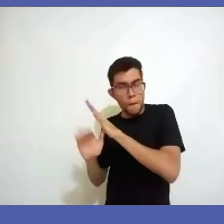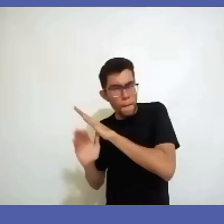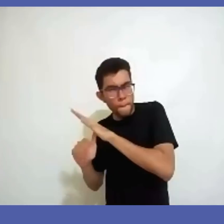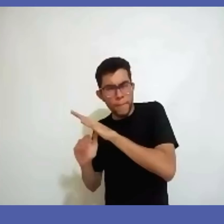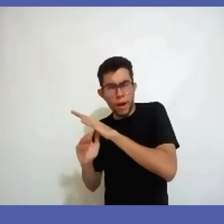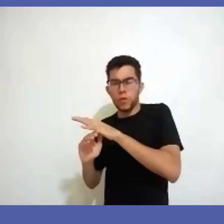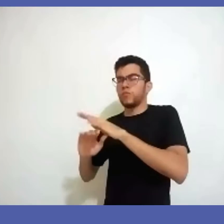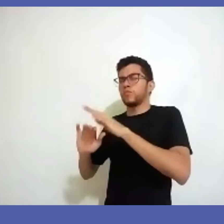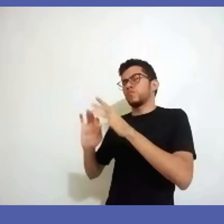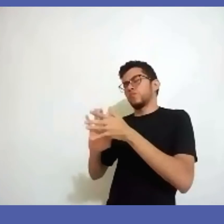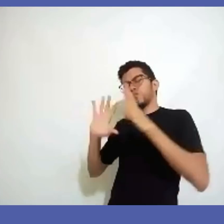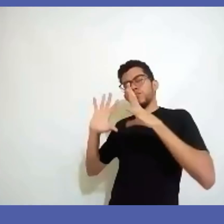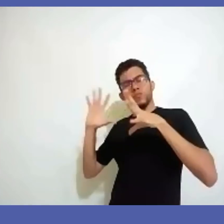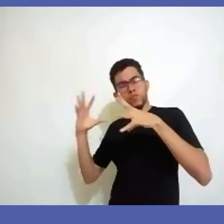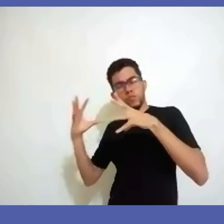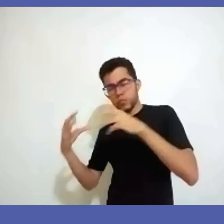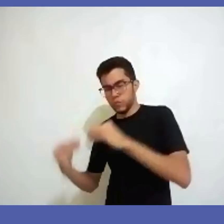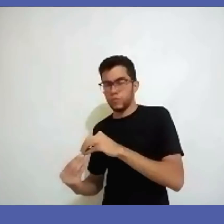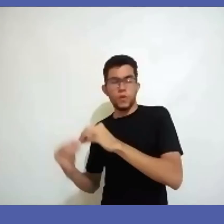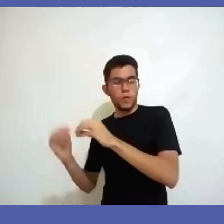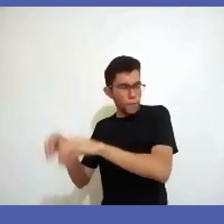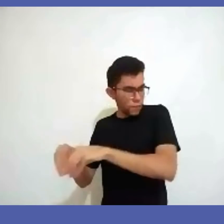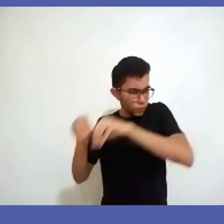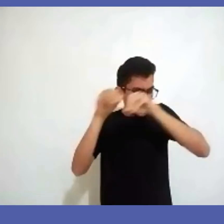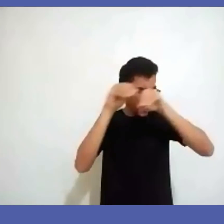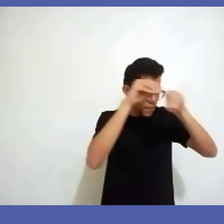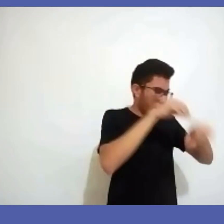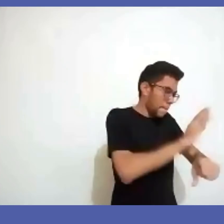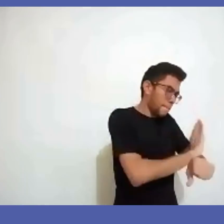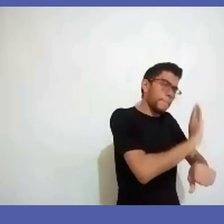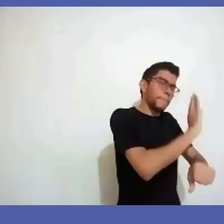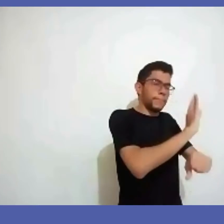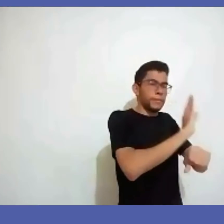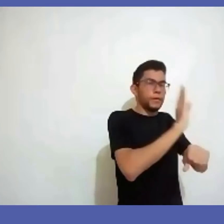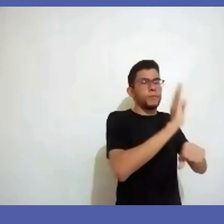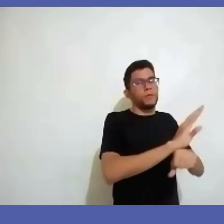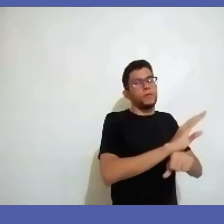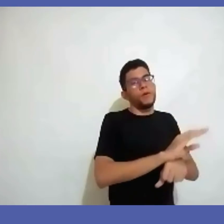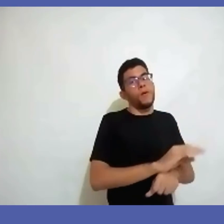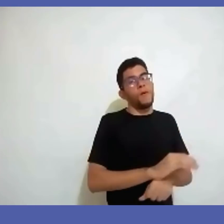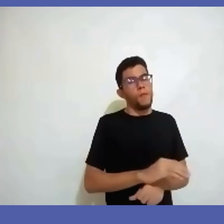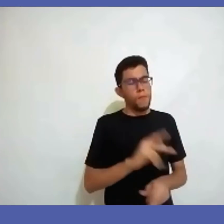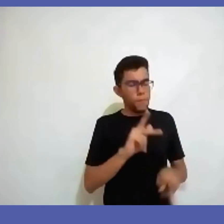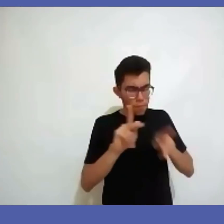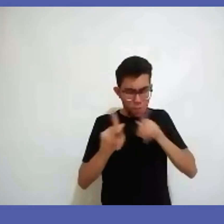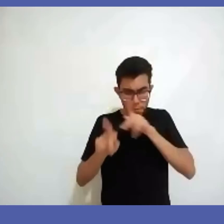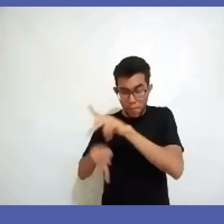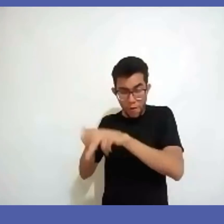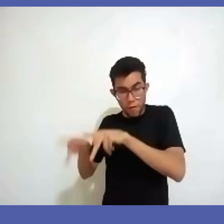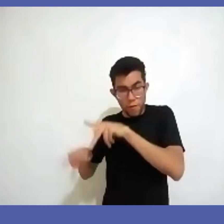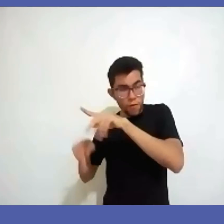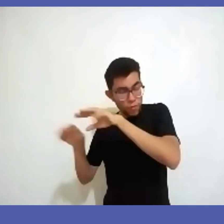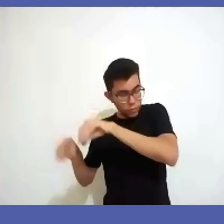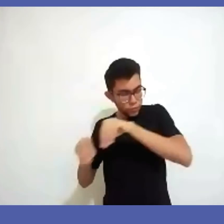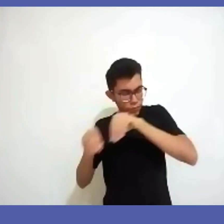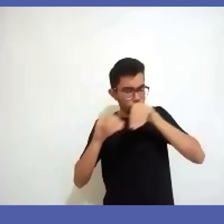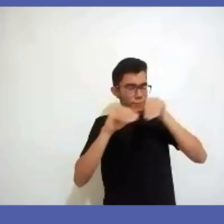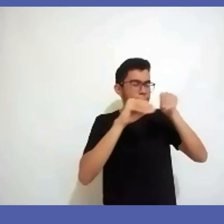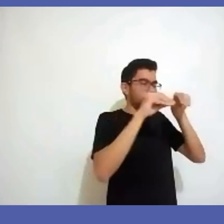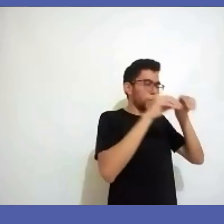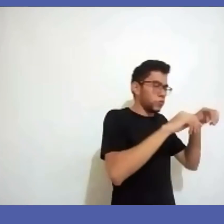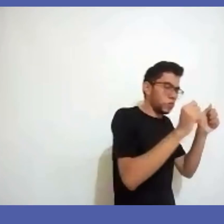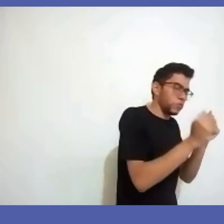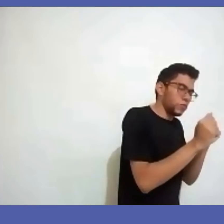Babilônia. Irmãos, isso é cativeiro babilônico. Infelizmente, o único povo que era povo de Deus foi levado para cativeiro babilônico. Quer